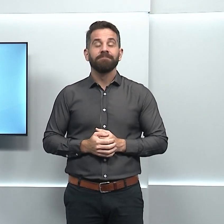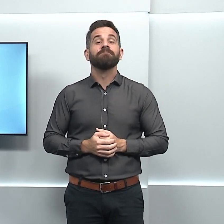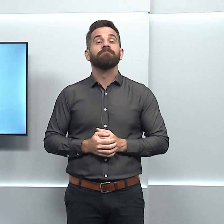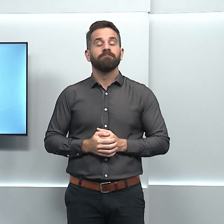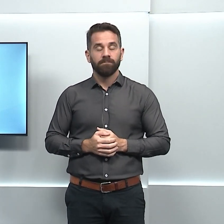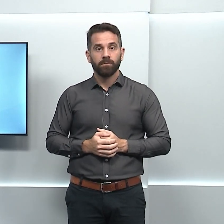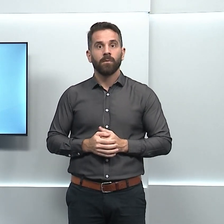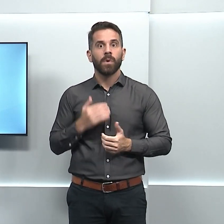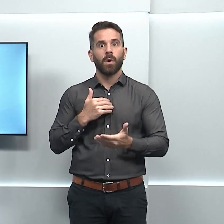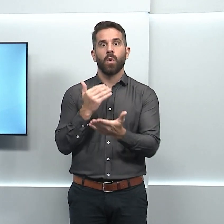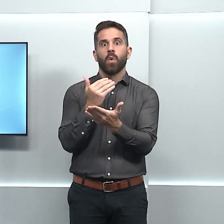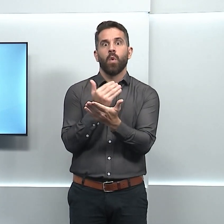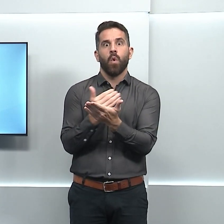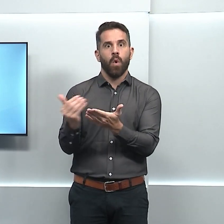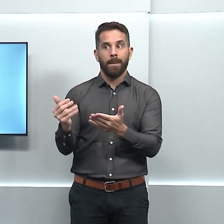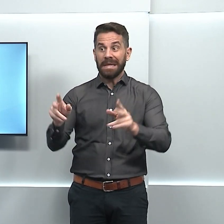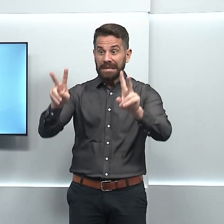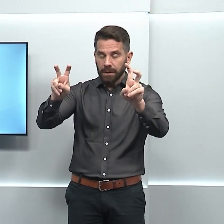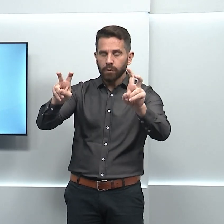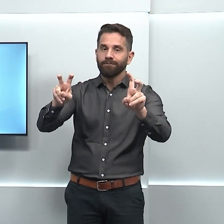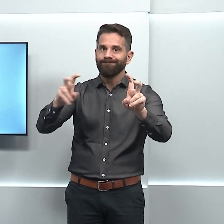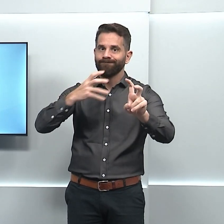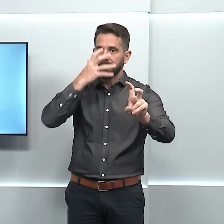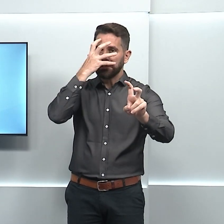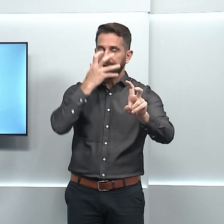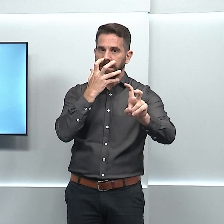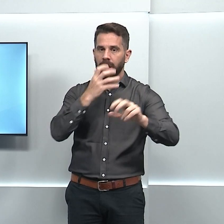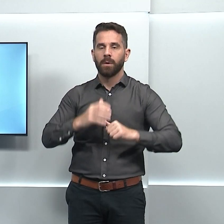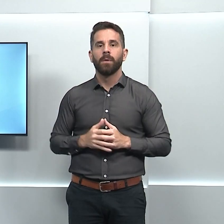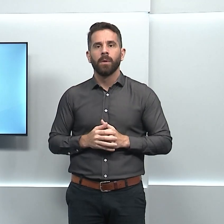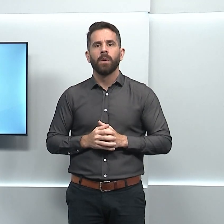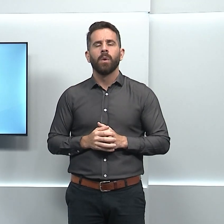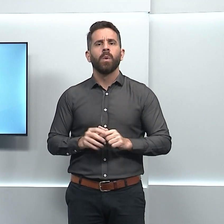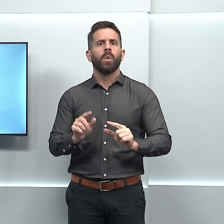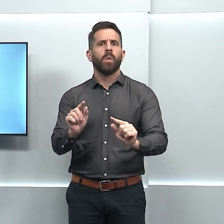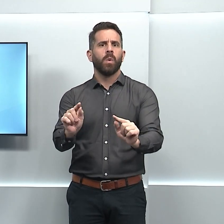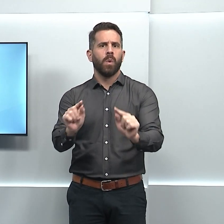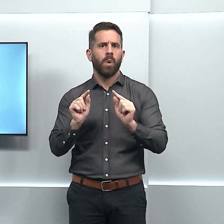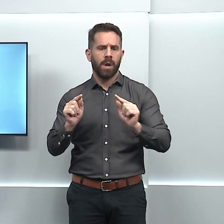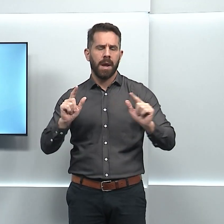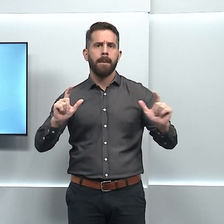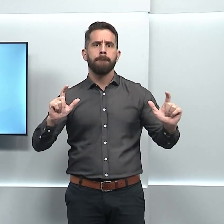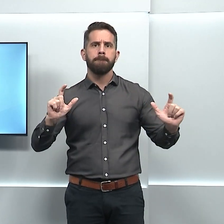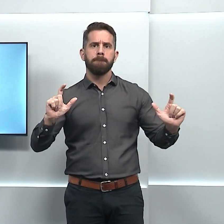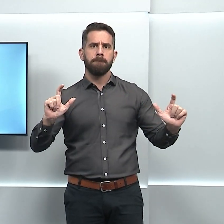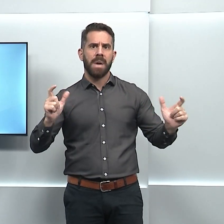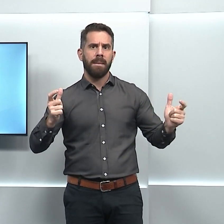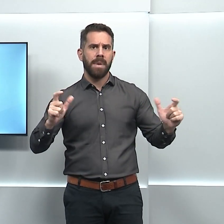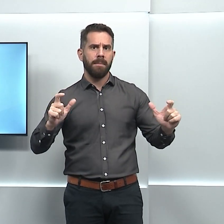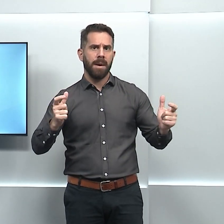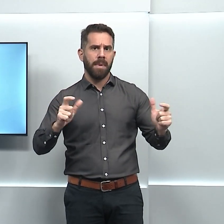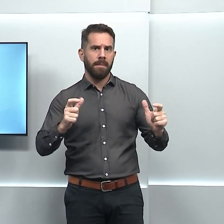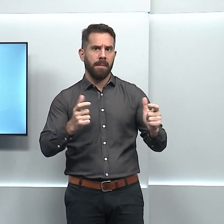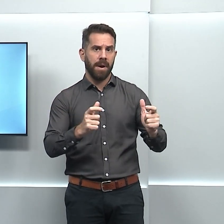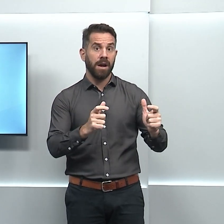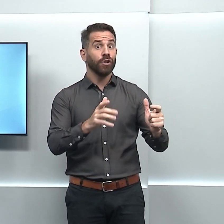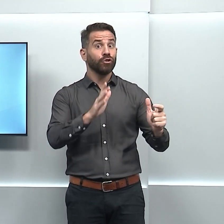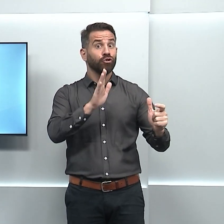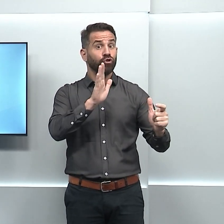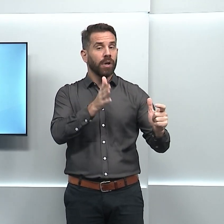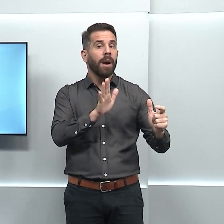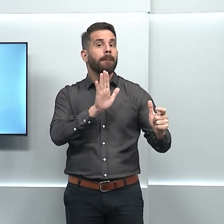Bom, e a gente já começa falando de assunto sério, viu? Apesar da diminuição dos números, dados indicam que o Brasil ainda